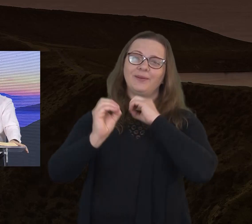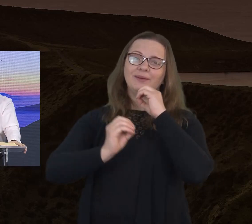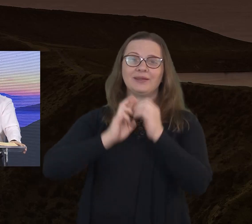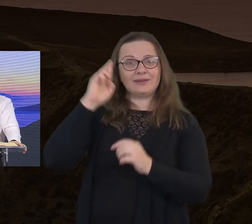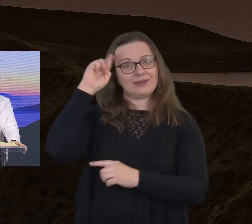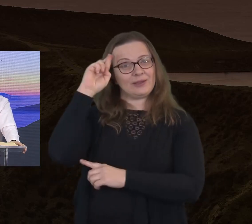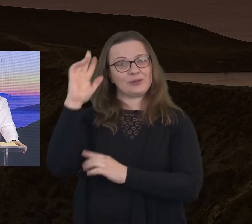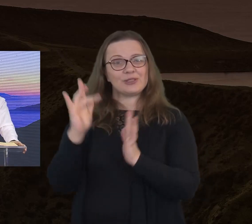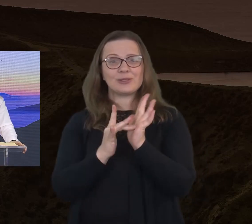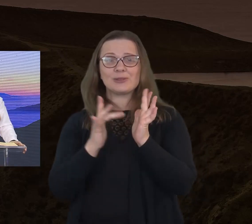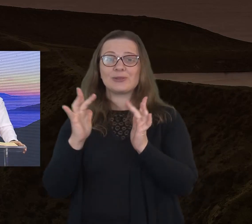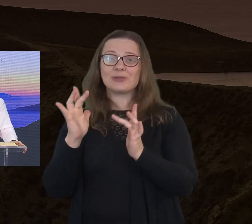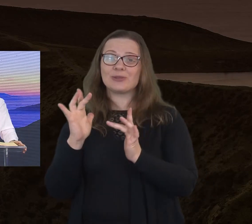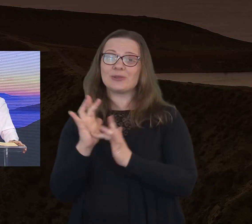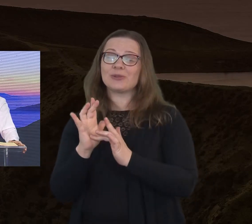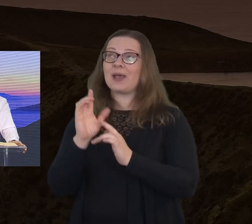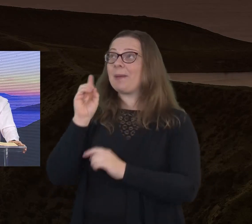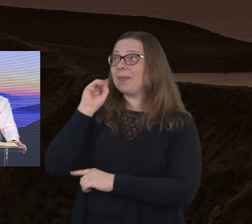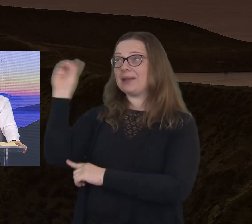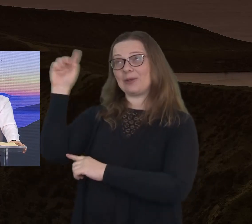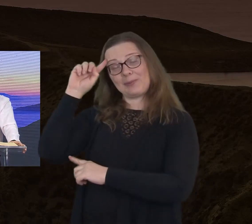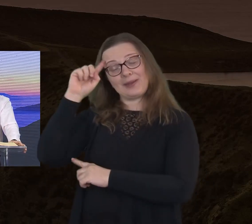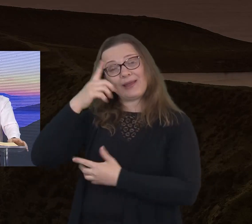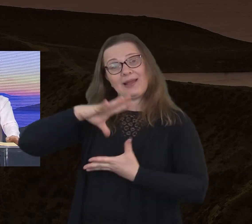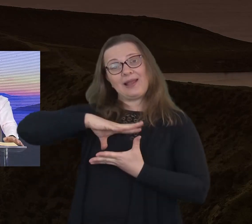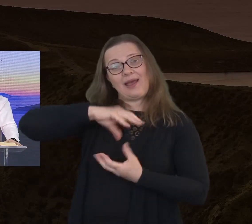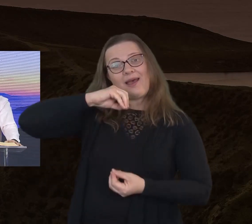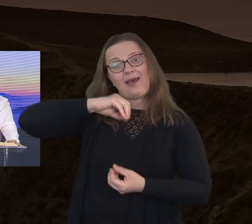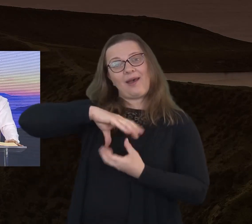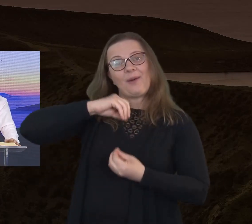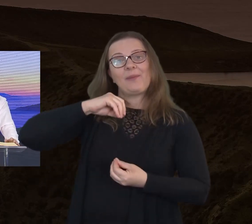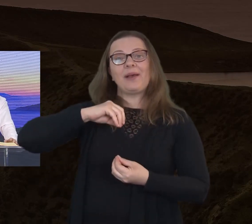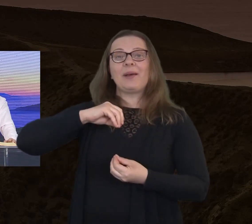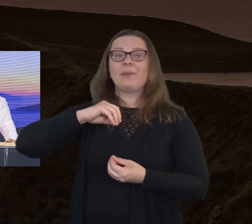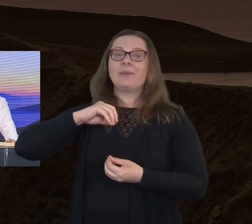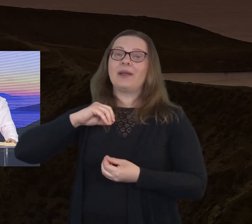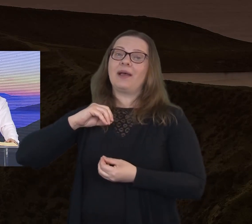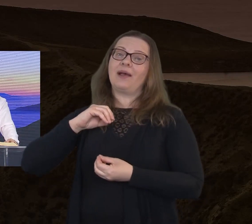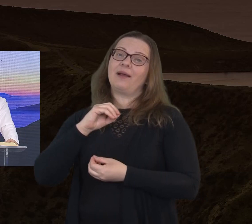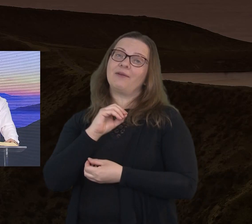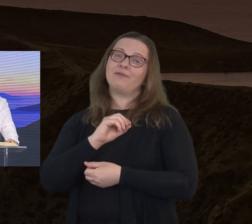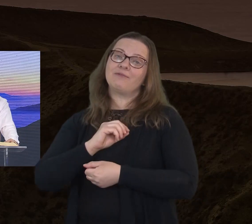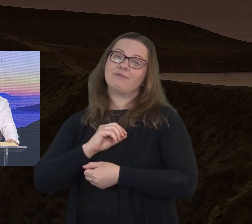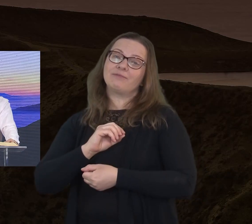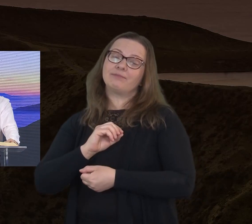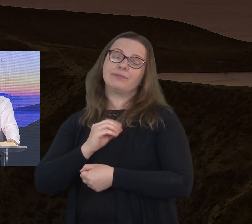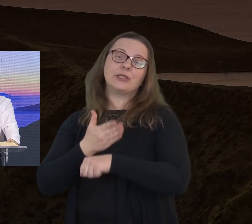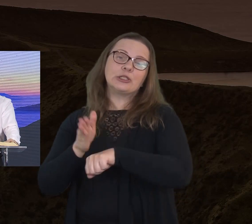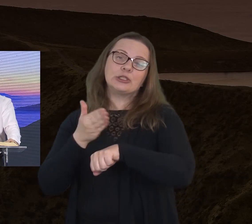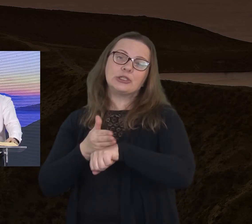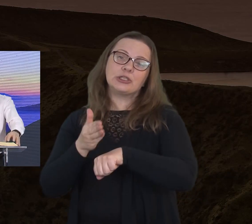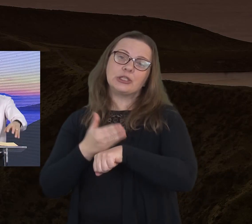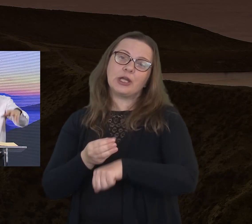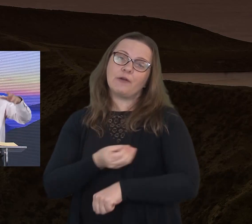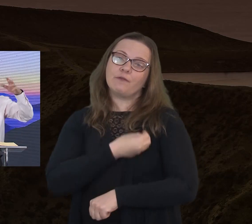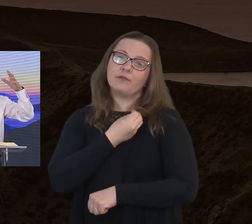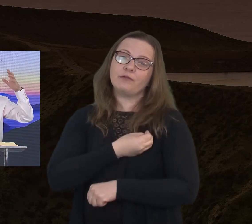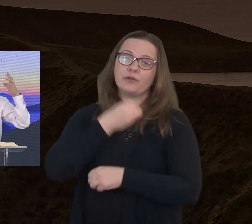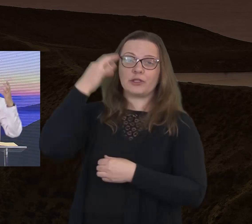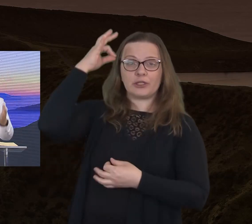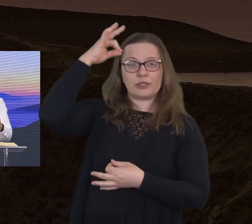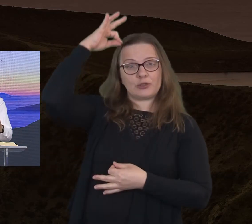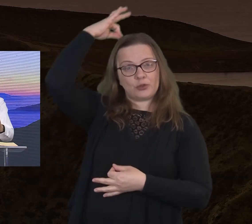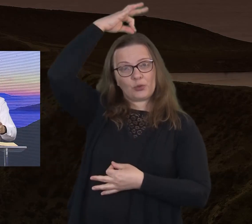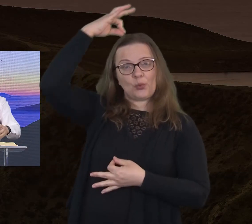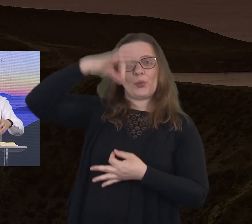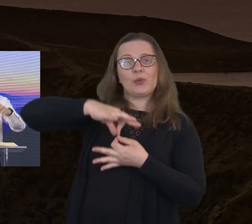carne, não mais viver na vontade da alma. Você vive no Espírito por invocar o nome do Senhor, por causa da